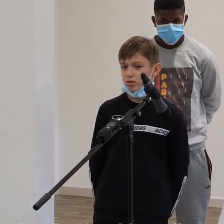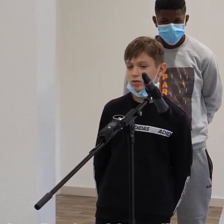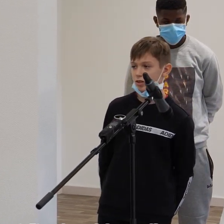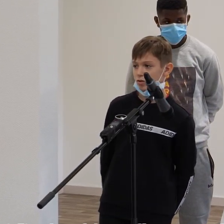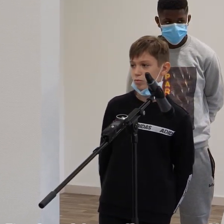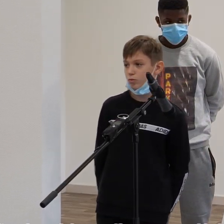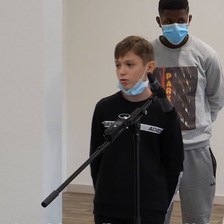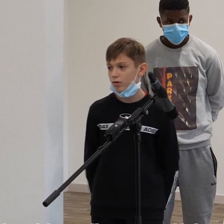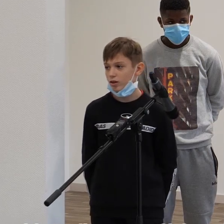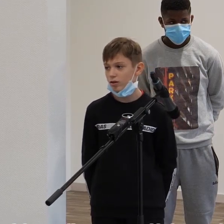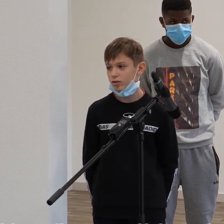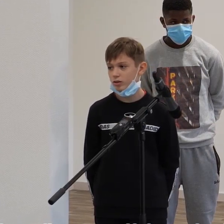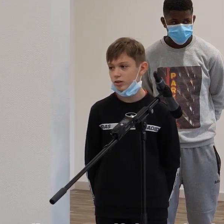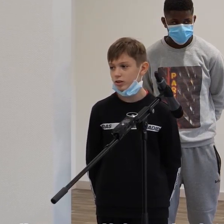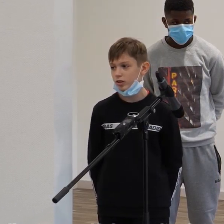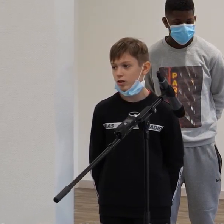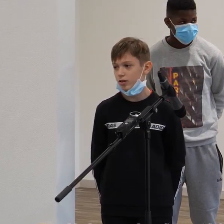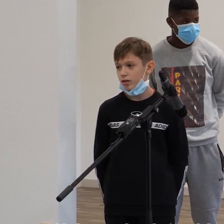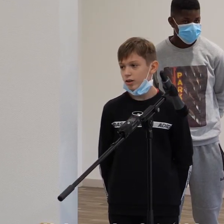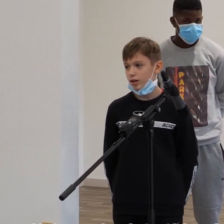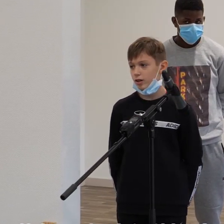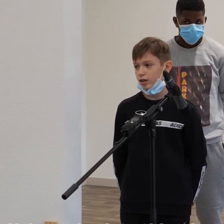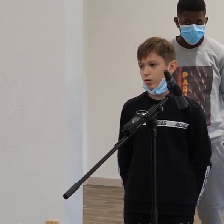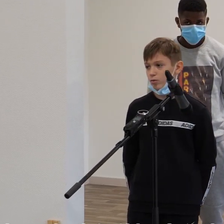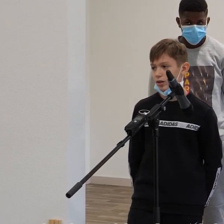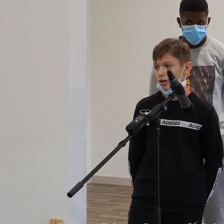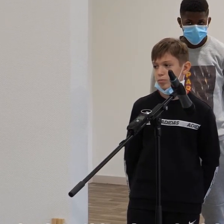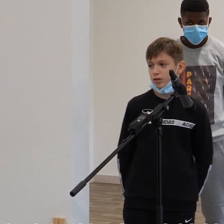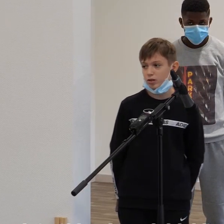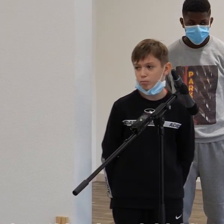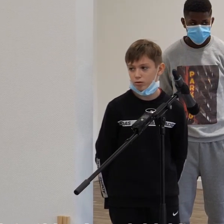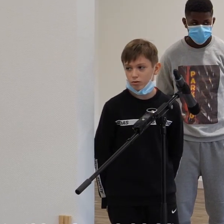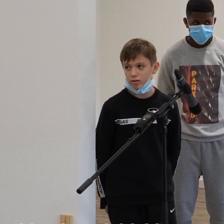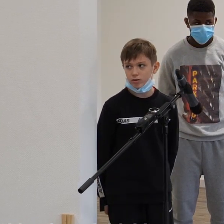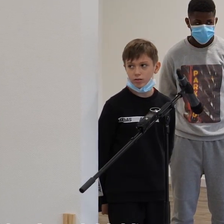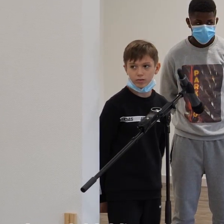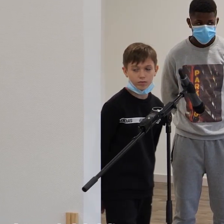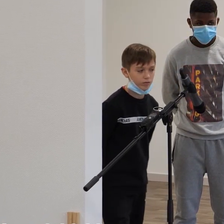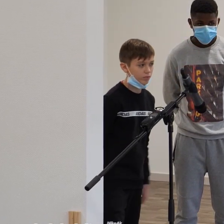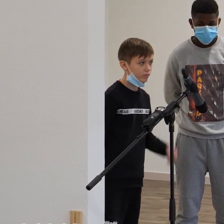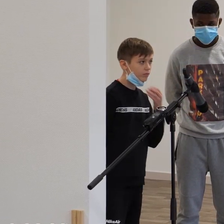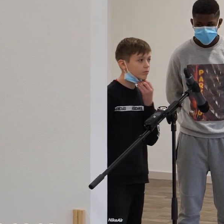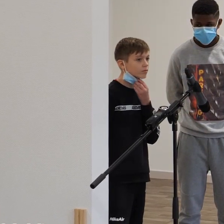La sorcière comprend la langue des chats et lui ramène un bol de lait.